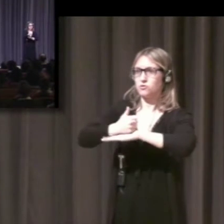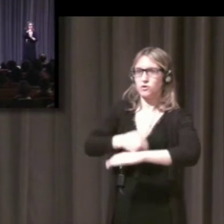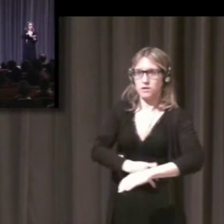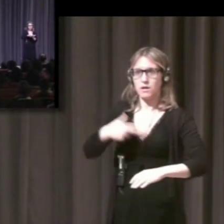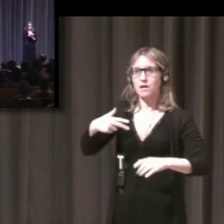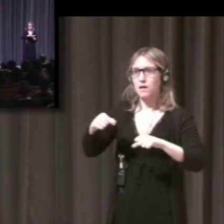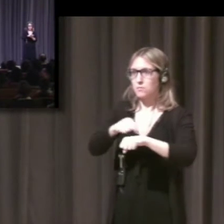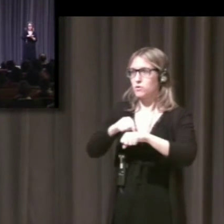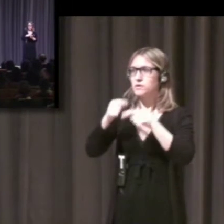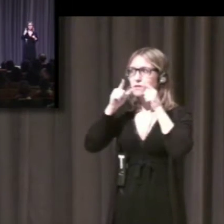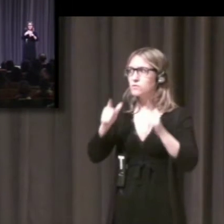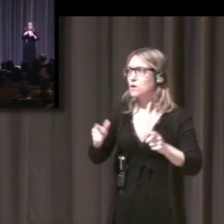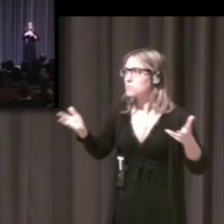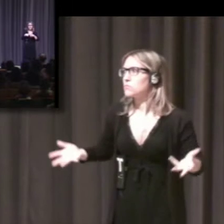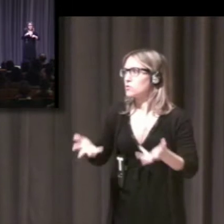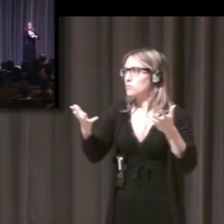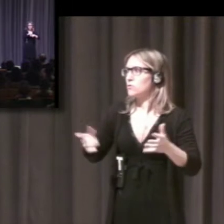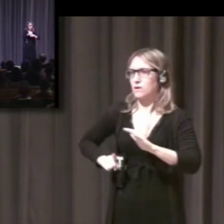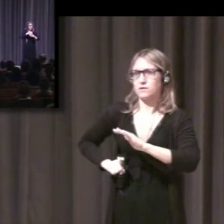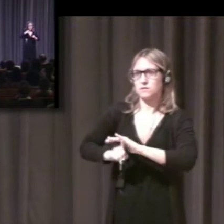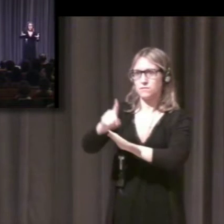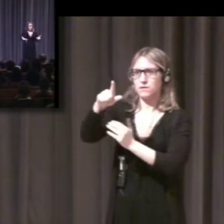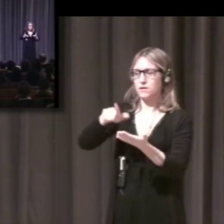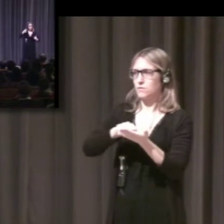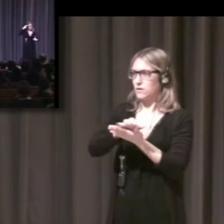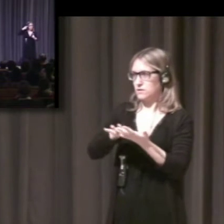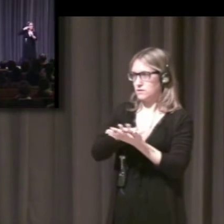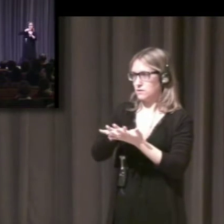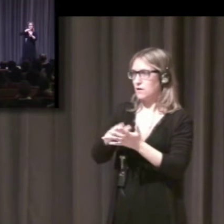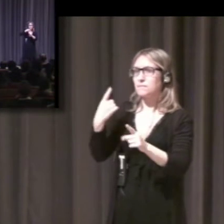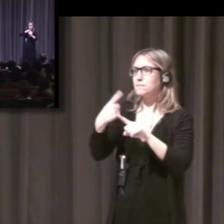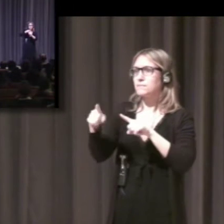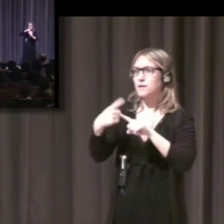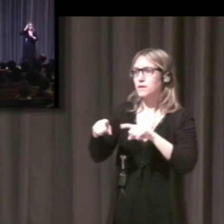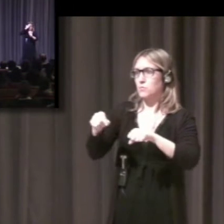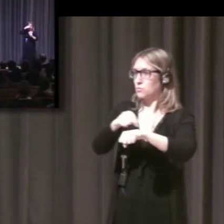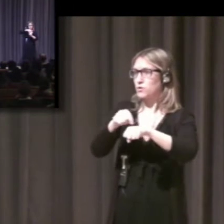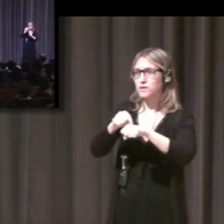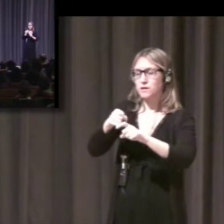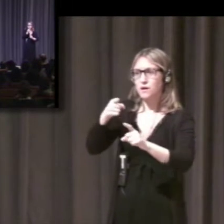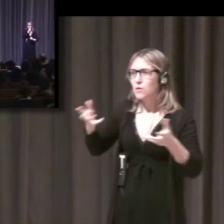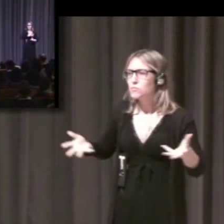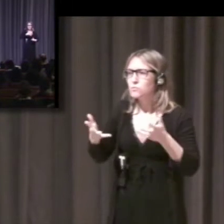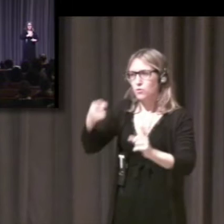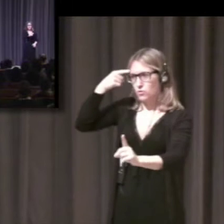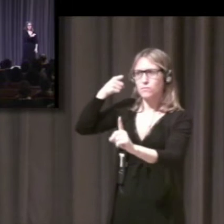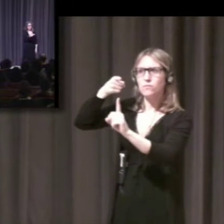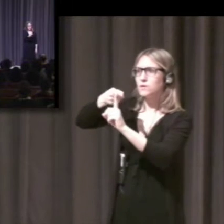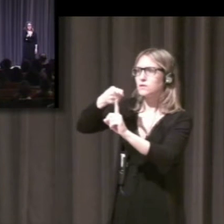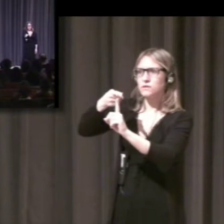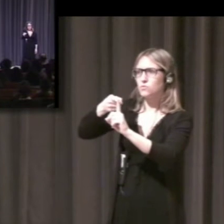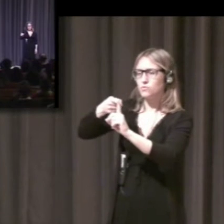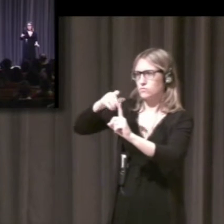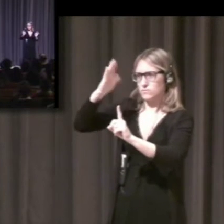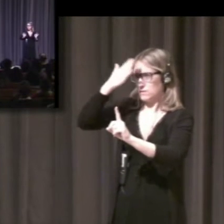el que promou una política sempre té com a finalitat última el benestar de les persones i em